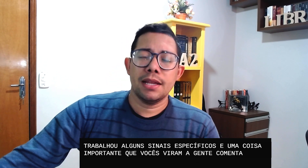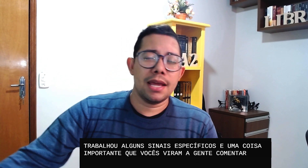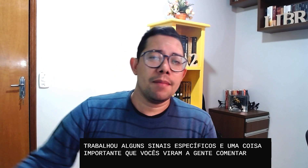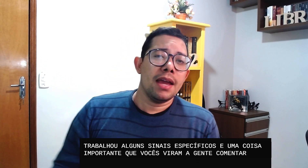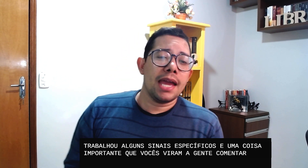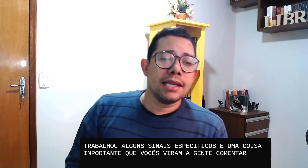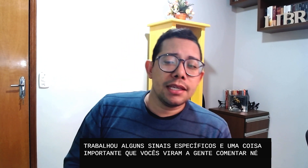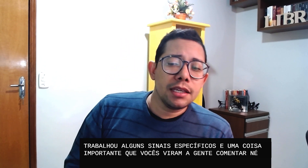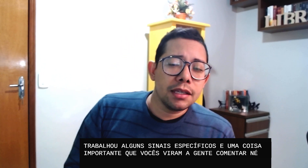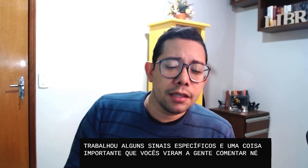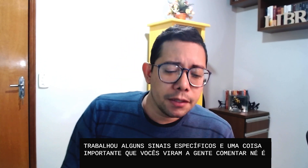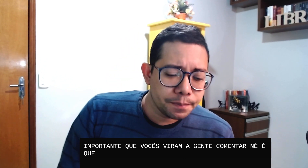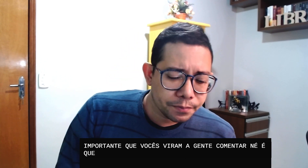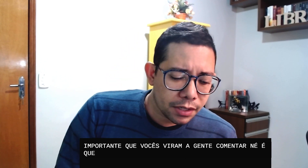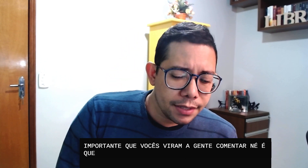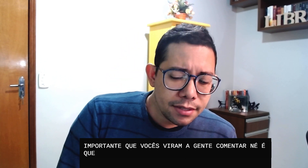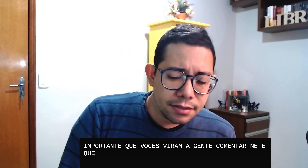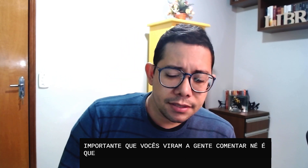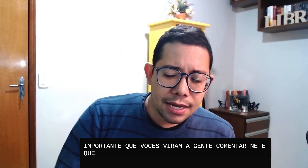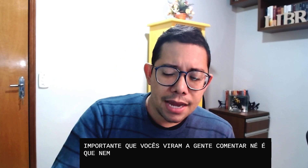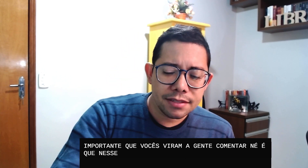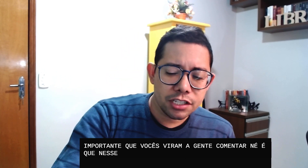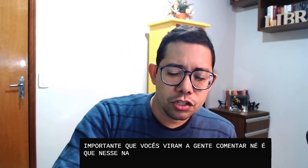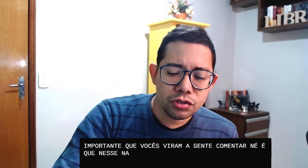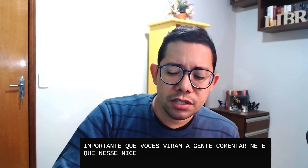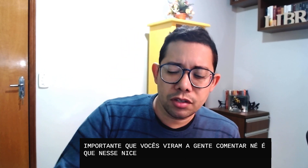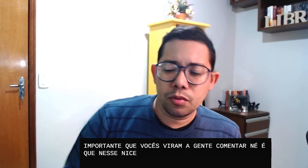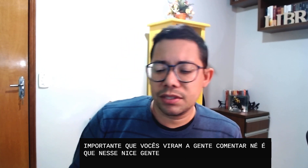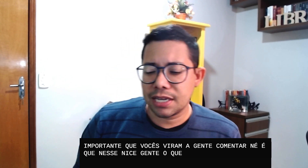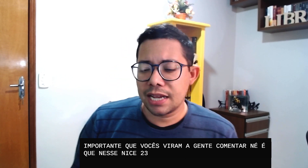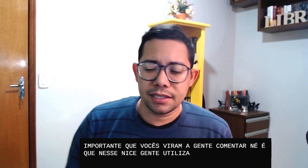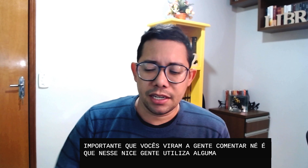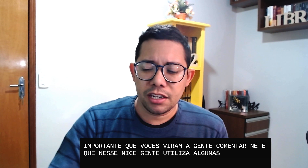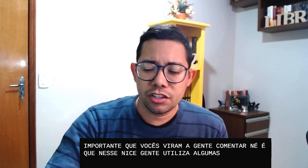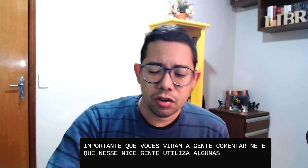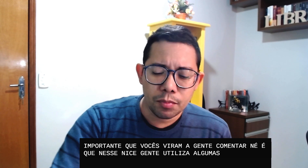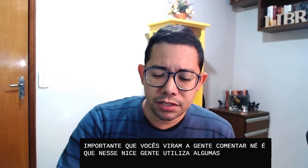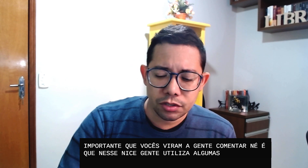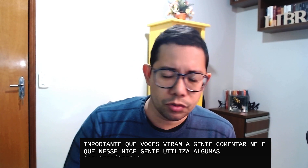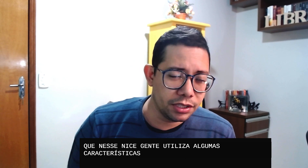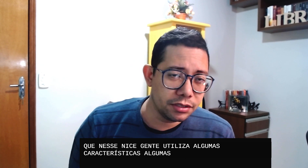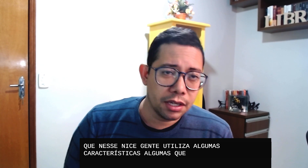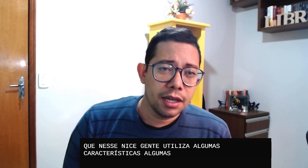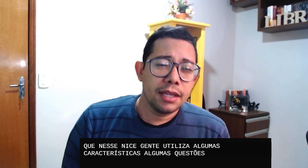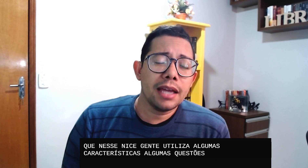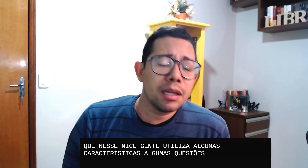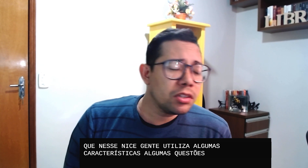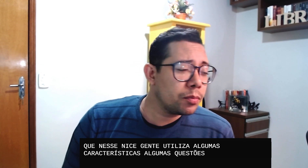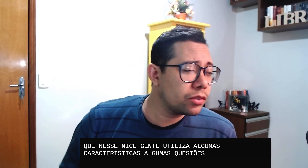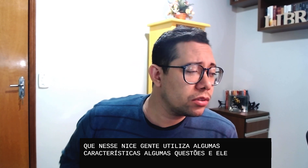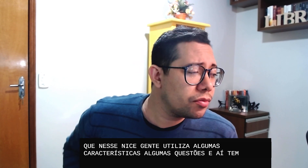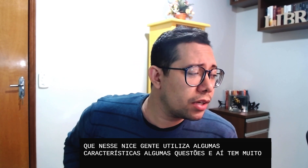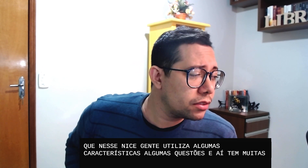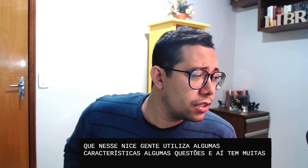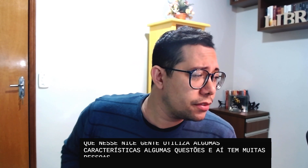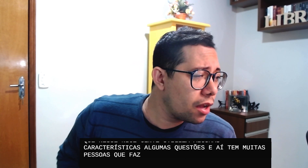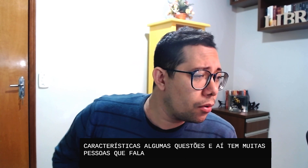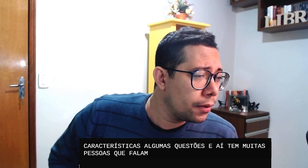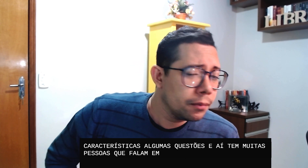né? É que nesses sinais a gente utiliza algumas características, algumas questões. E aí tem muitas pessoas que falam assim, Gabriel,